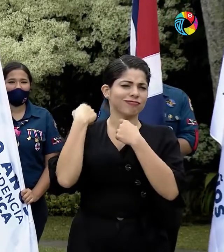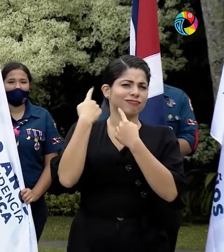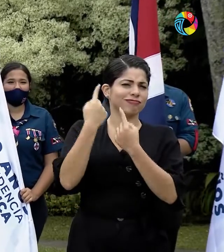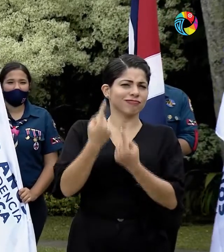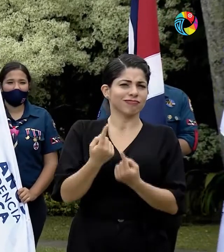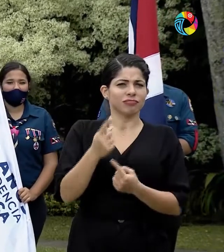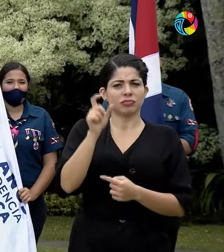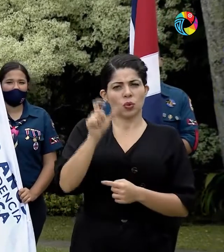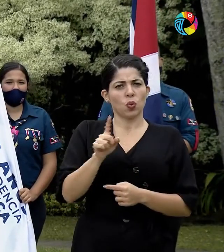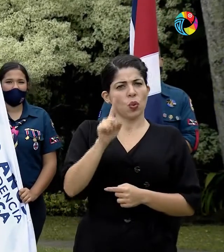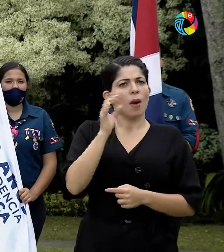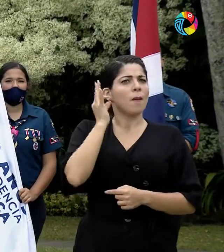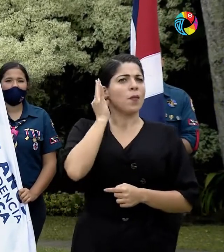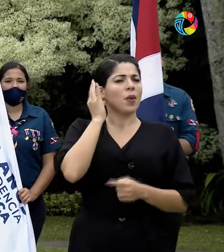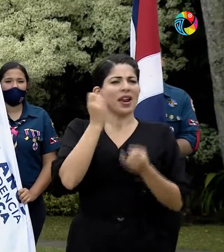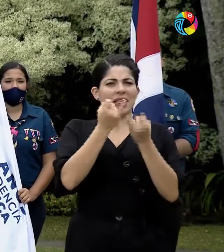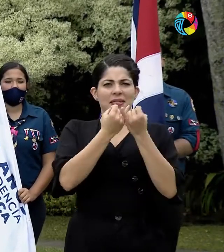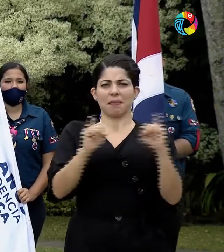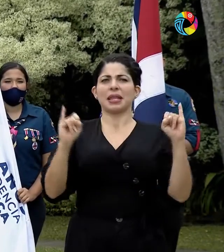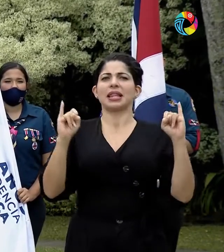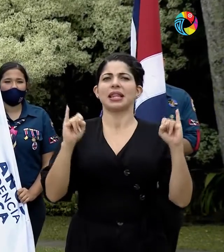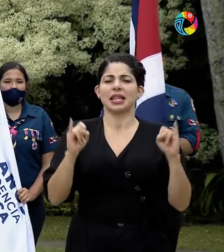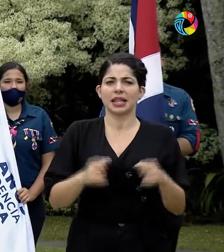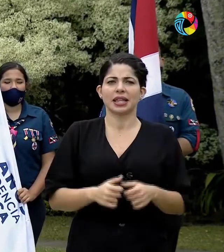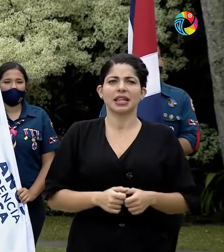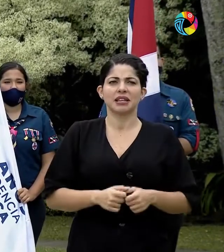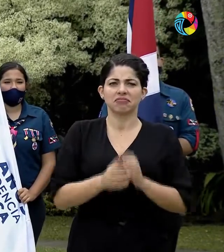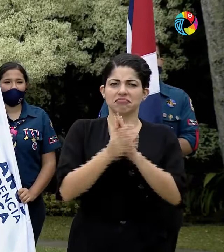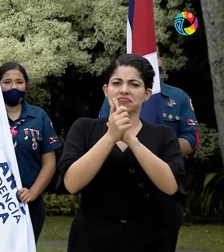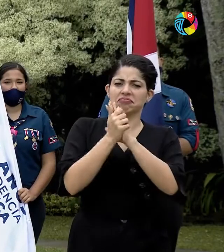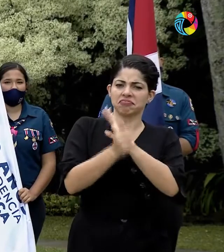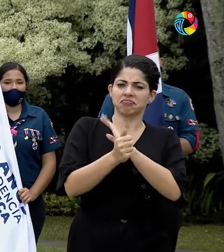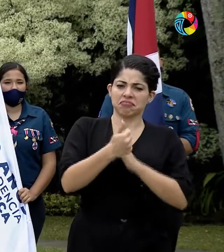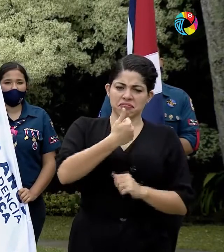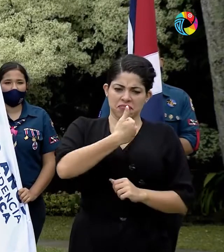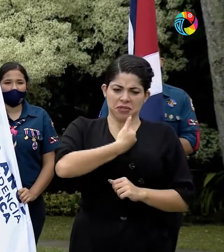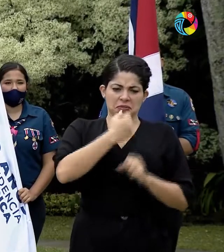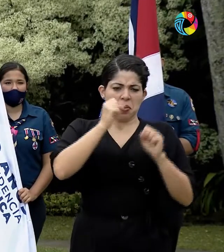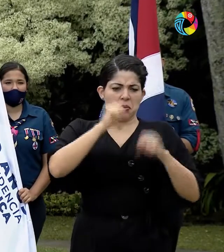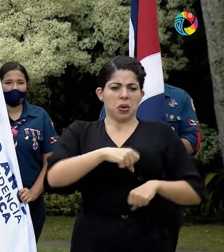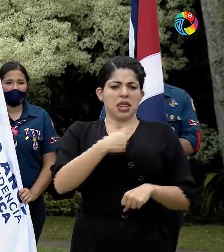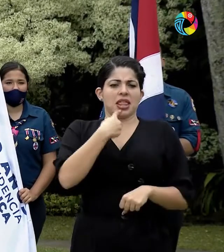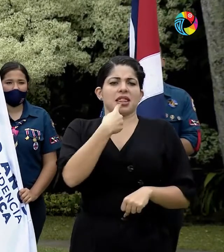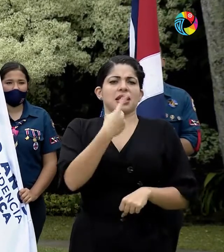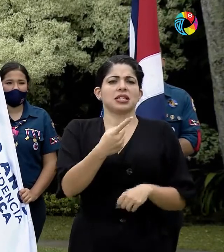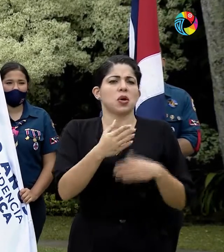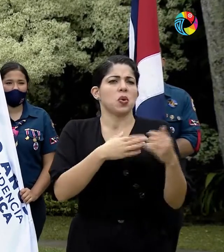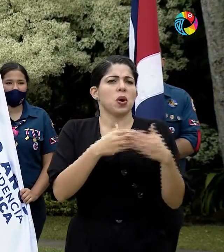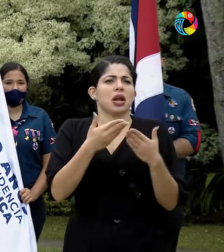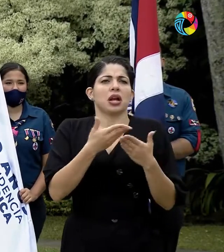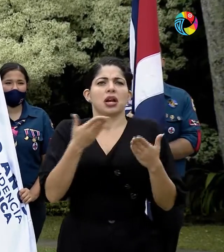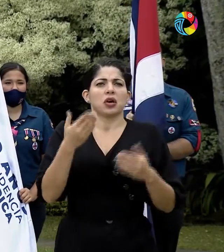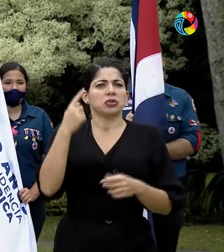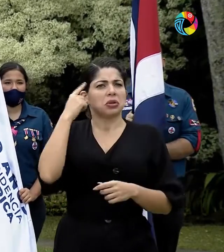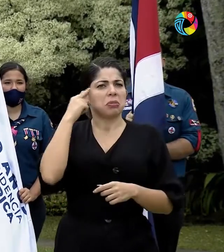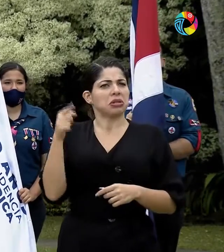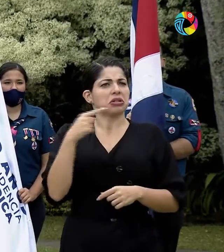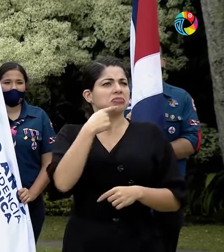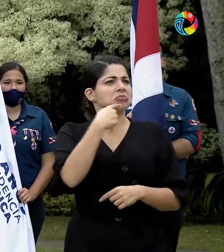una mujer independiente, capaz de decir lo que piensa y enfrentar